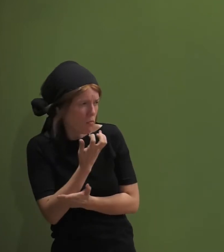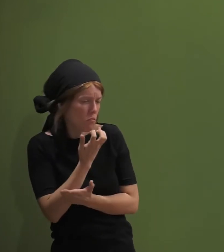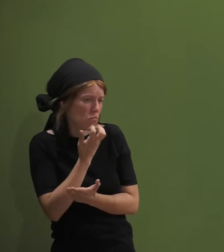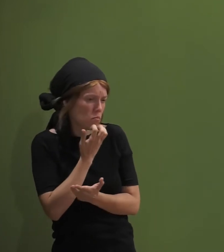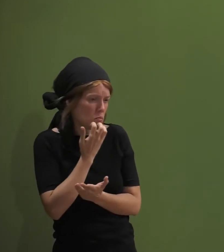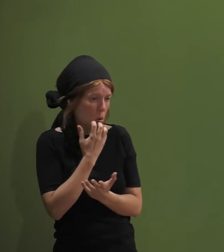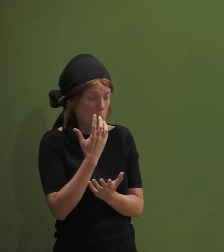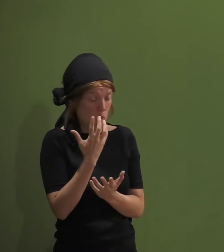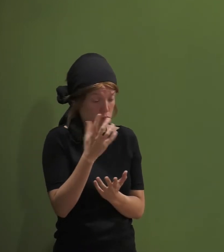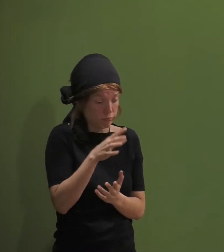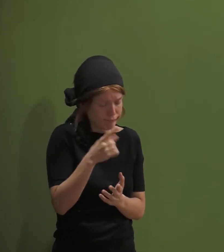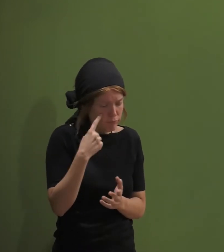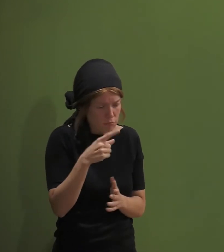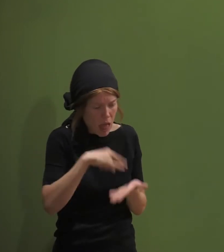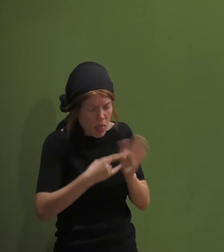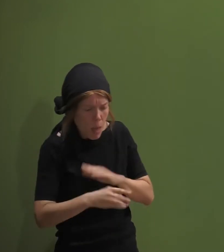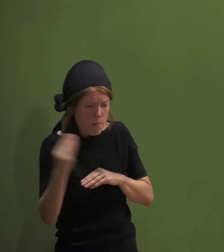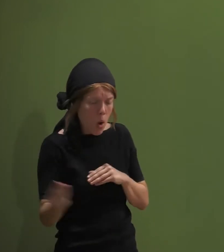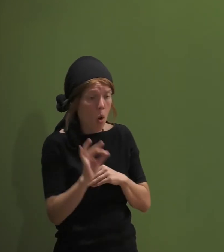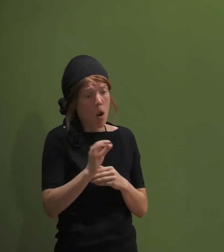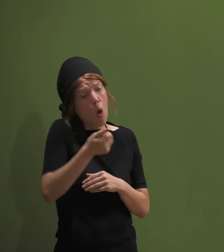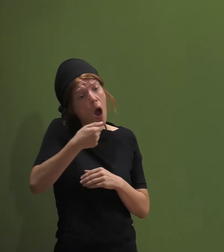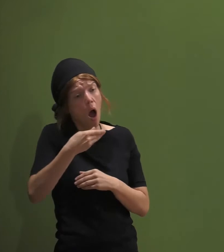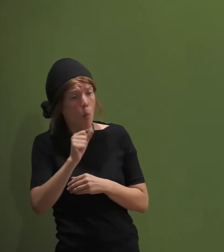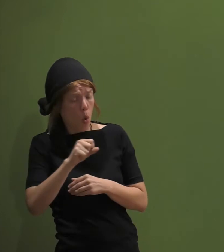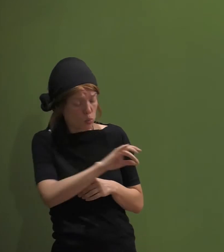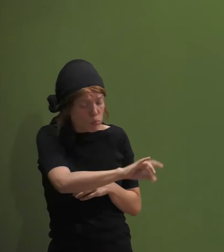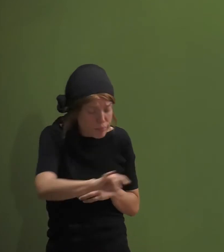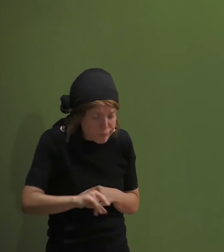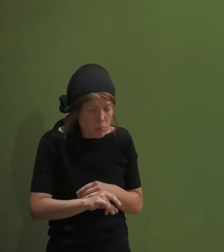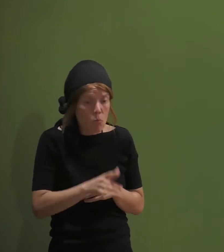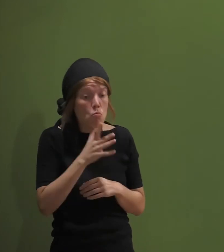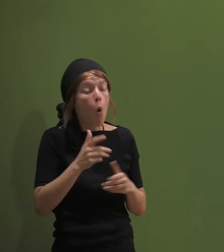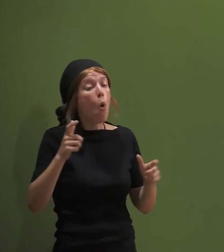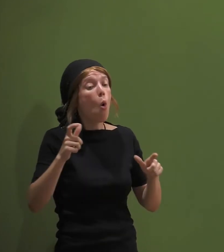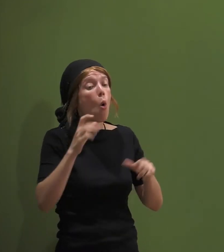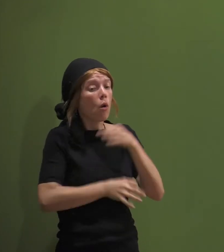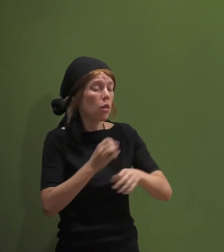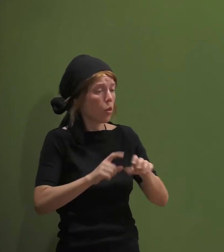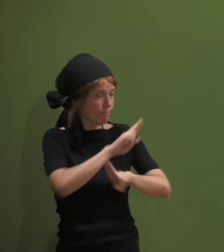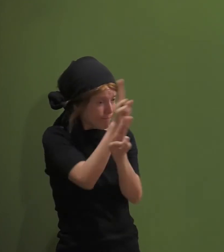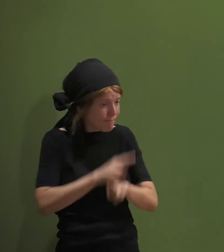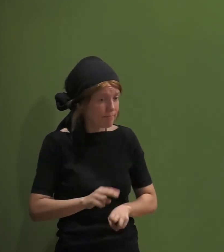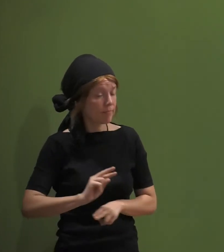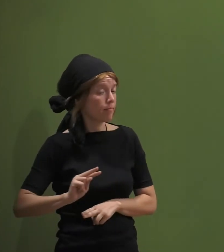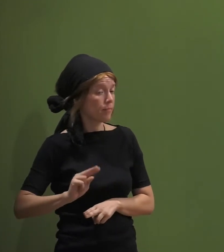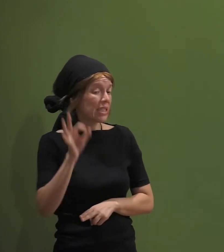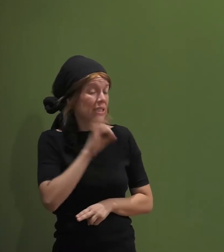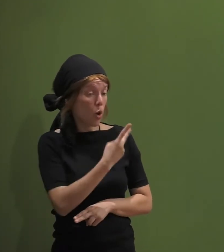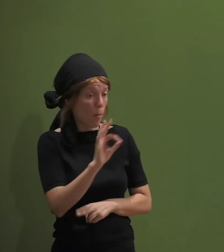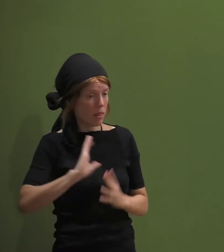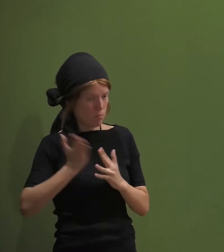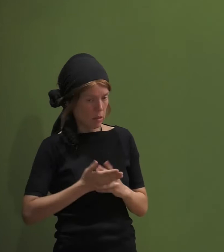selección de variedades mejoradas o la distribución de abonos y fitosanitarios, promovidas por organizaciones internacionales en la segunda mitad del siglo